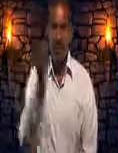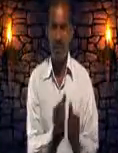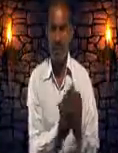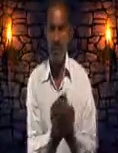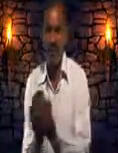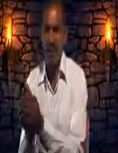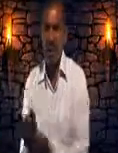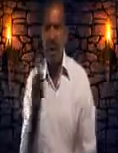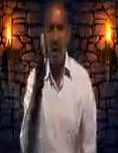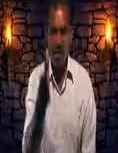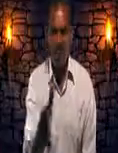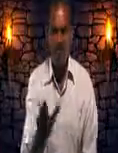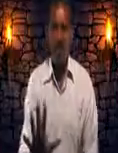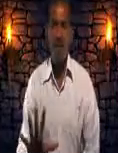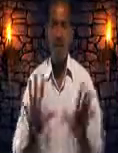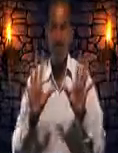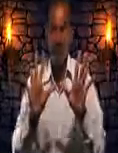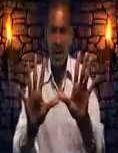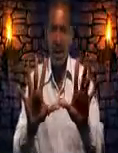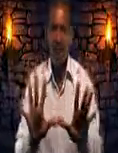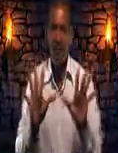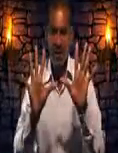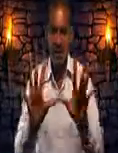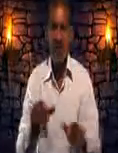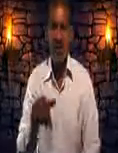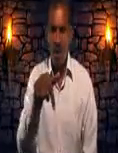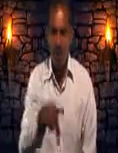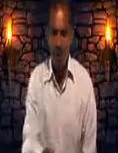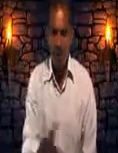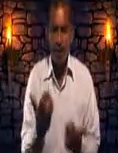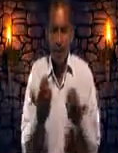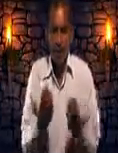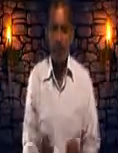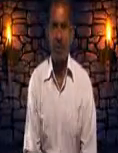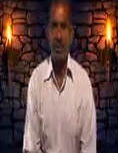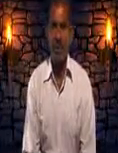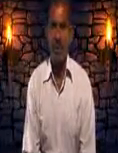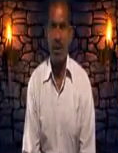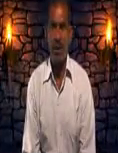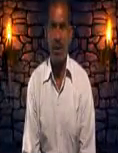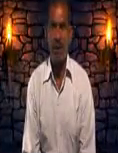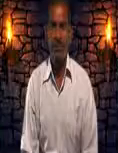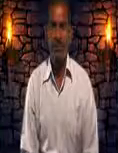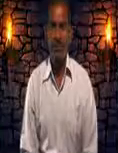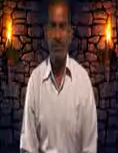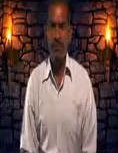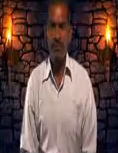தேவனுடைய கிரியைகள் இவனிடத்தில் வெளிப்படும் பொருட்டு இப்படி பிறந்தான்.